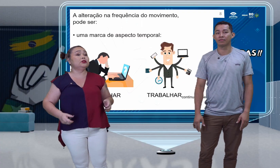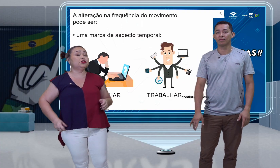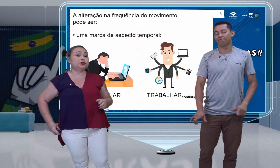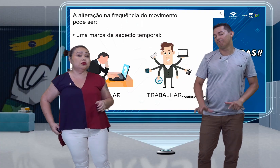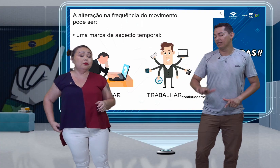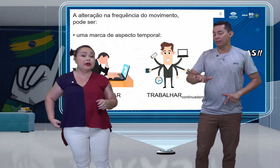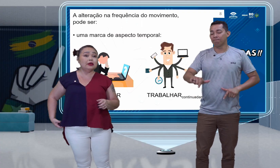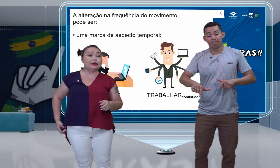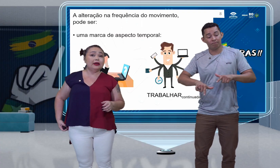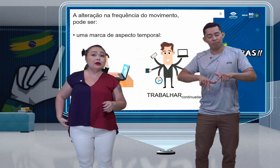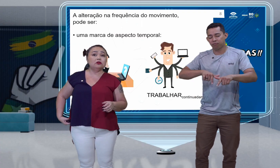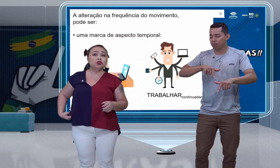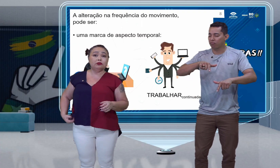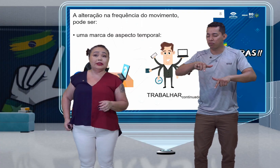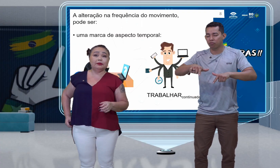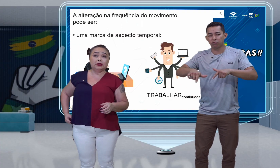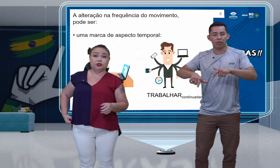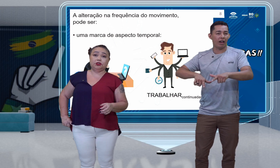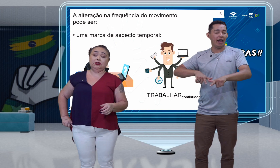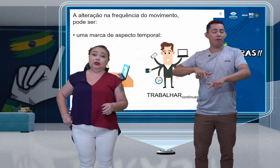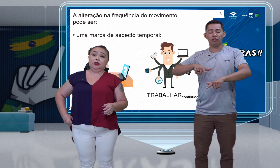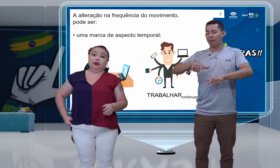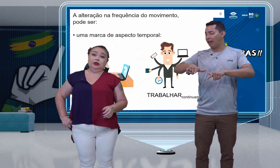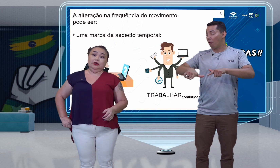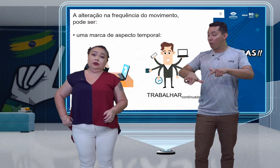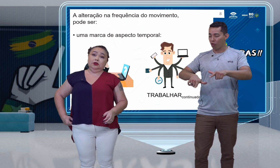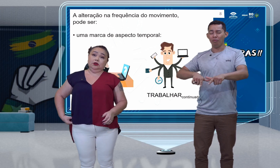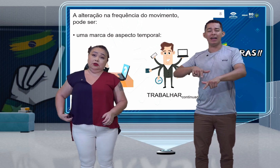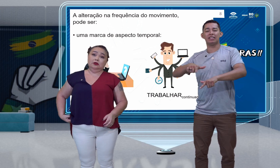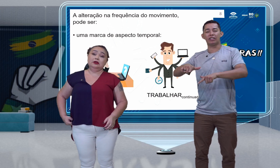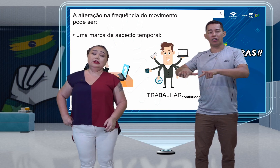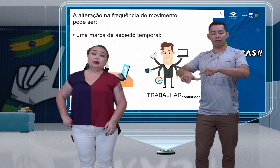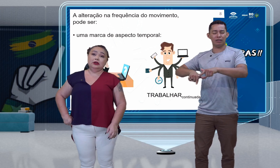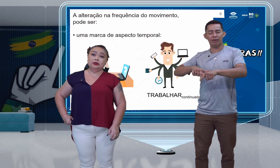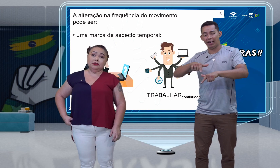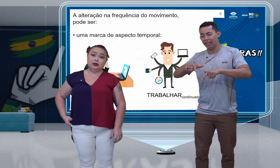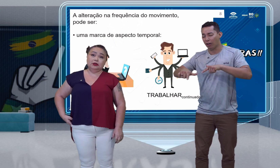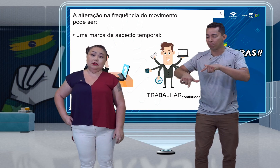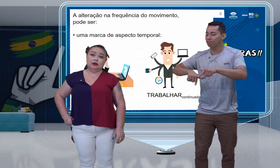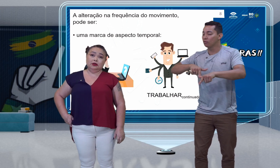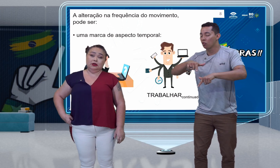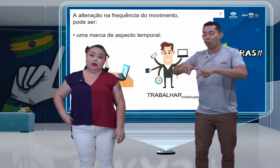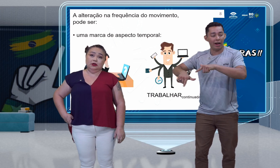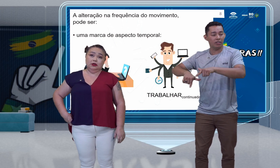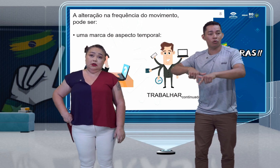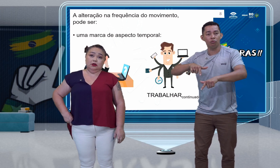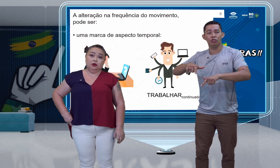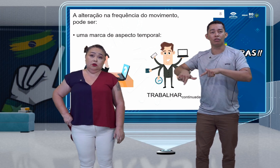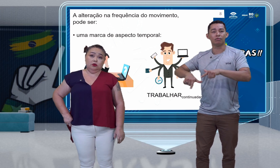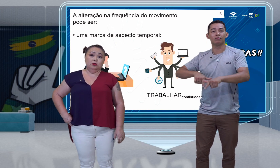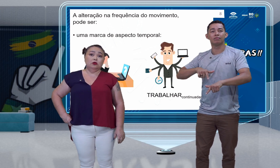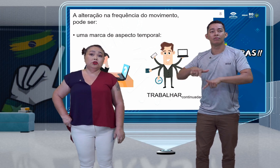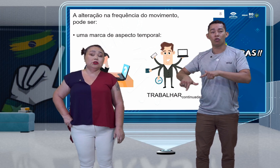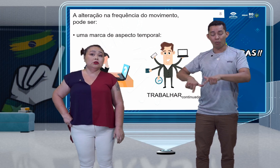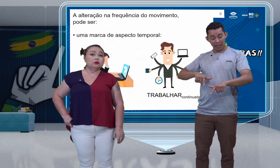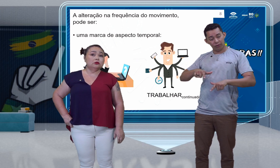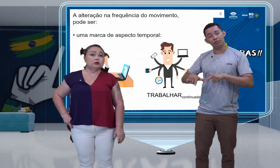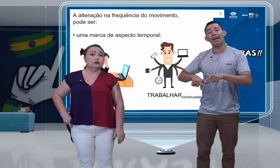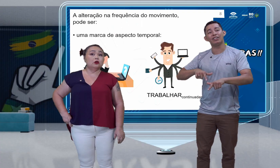continuadamente. Como é que é trabalhar continuadamente? Aí eu vou trabalhar um pouco mais aqui, ó. Vou trabalhar aqui, ó. Mais contínuo. Com mais vontade. Com